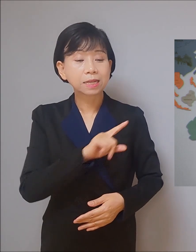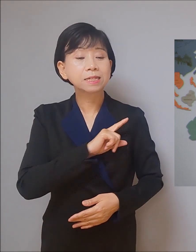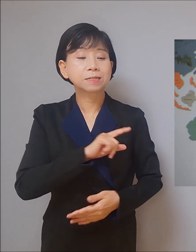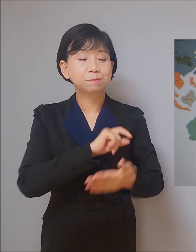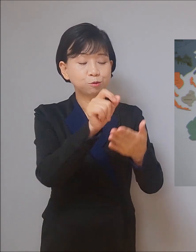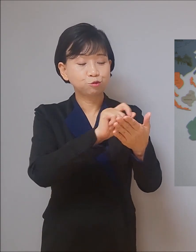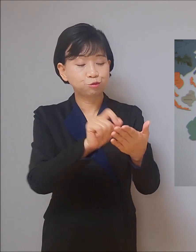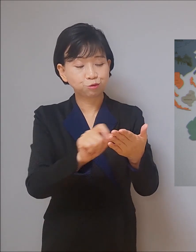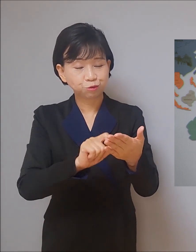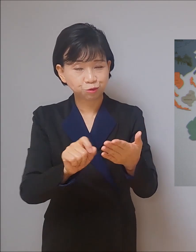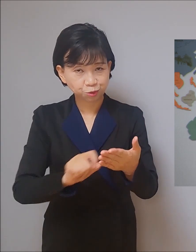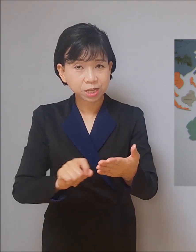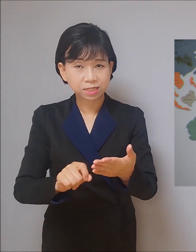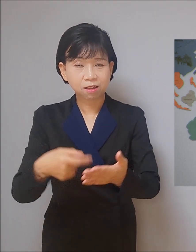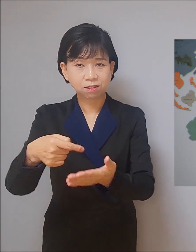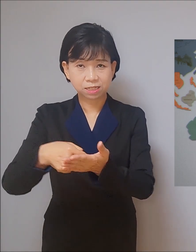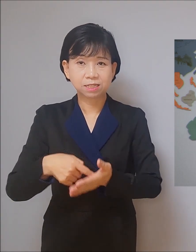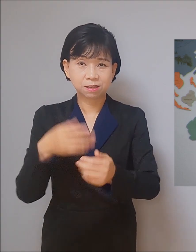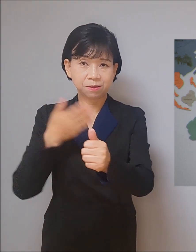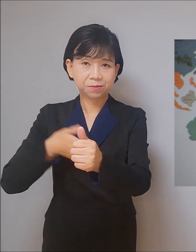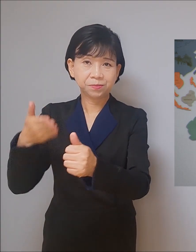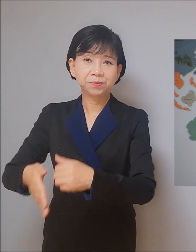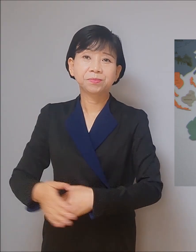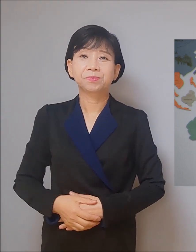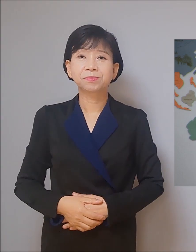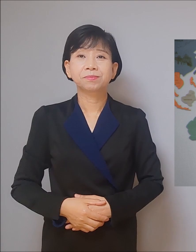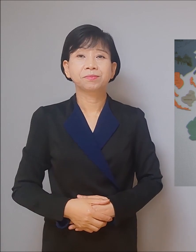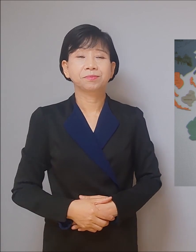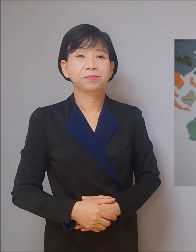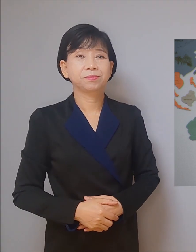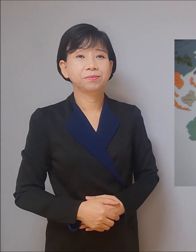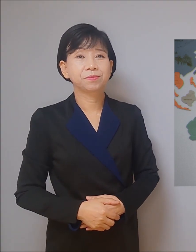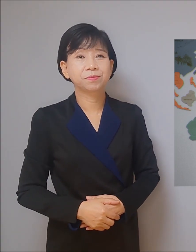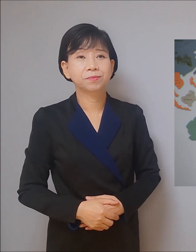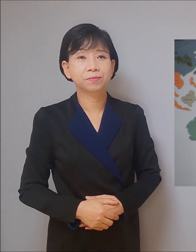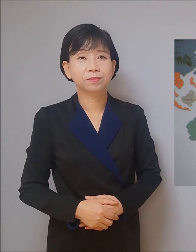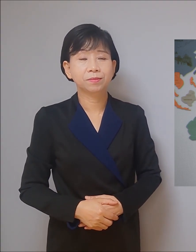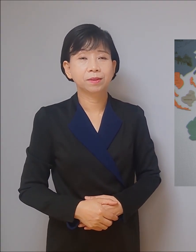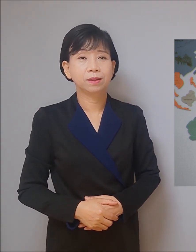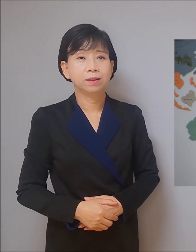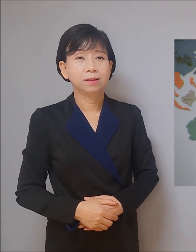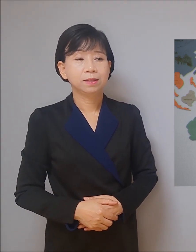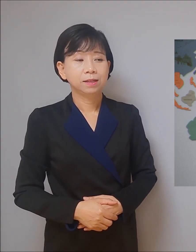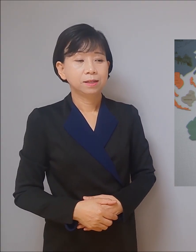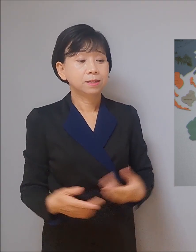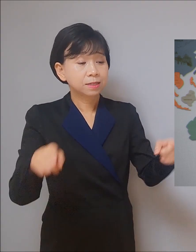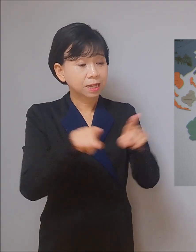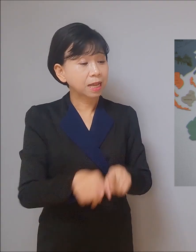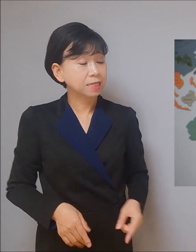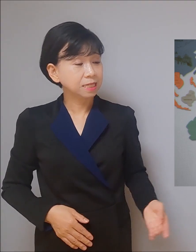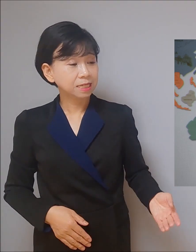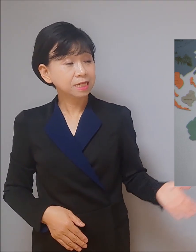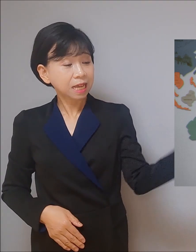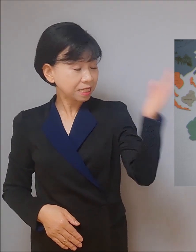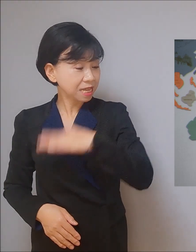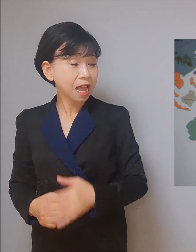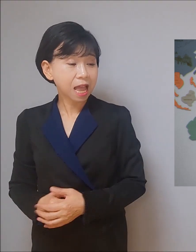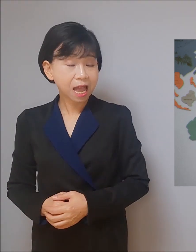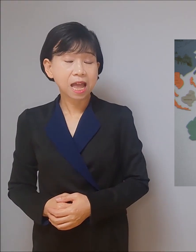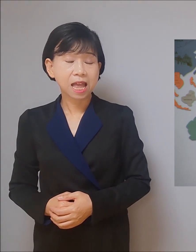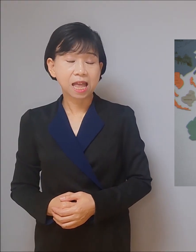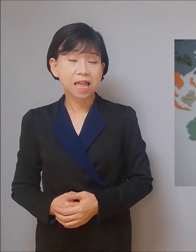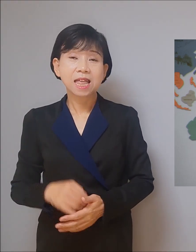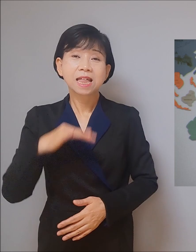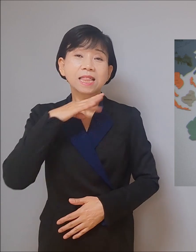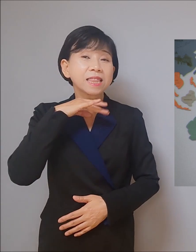선교회에서 사랑방에서 한번 확인해 보시고 제출을 하셨는지 또 가자고 또 하시고 나이 제한이 없습니다. 우리